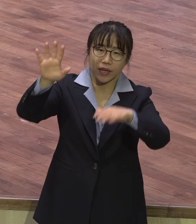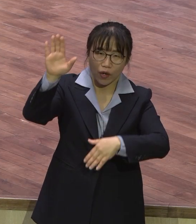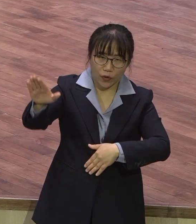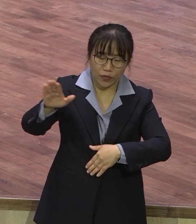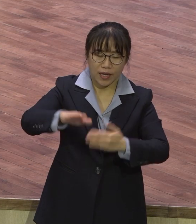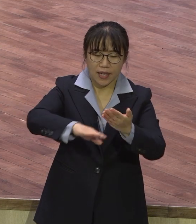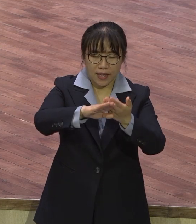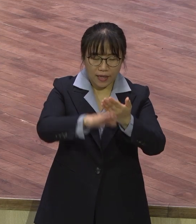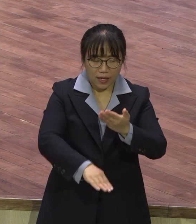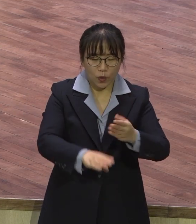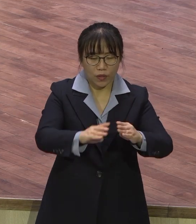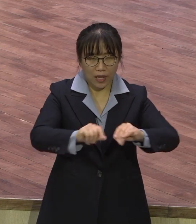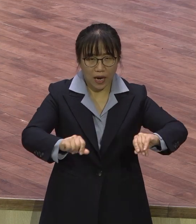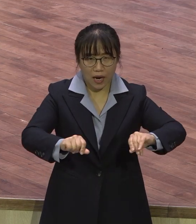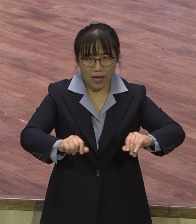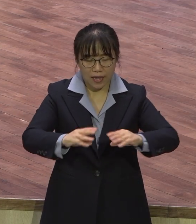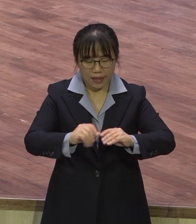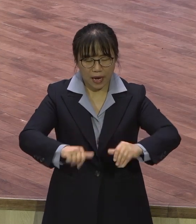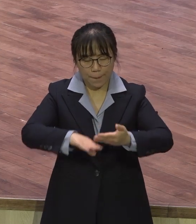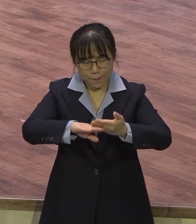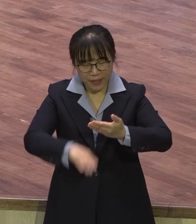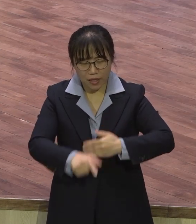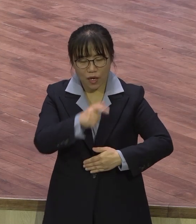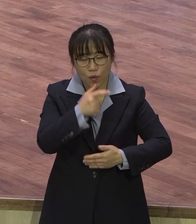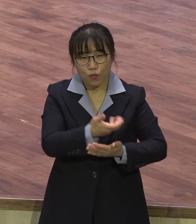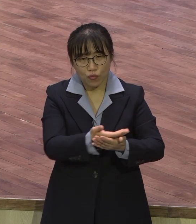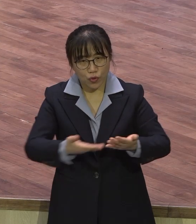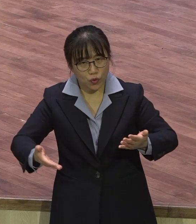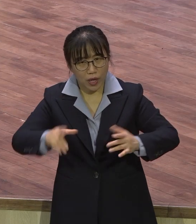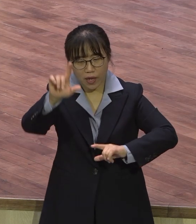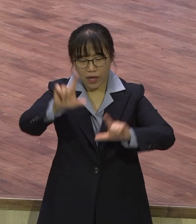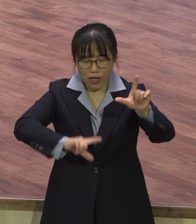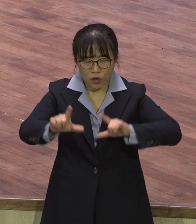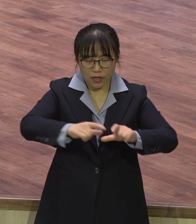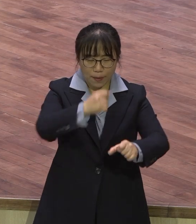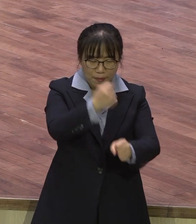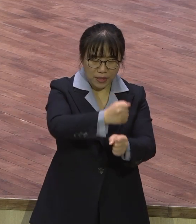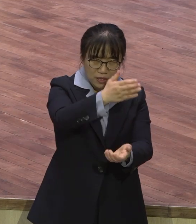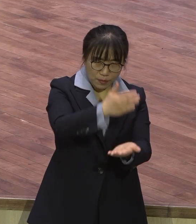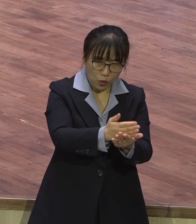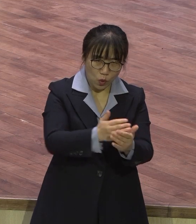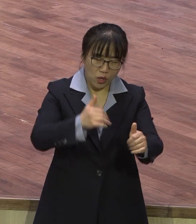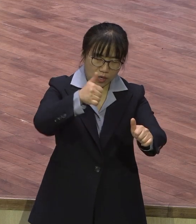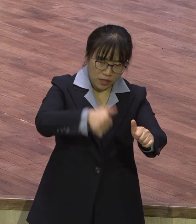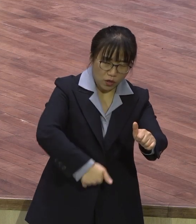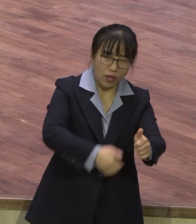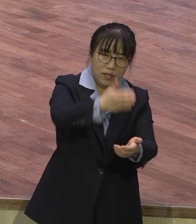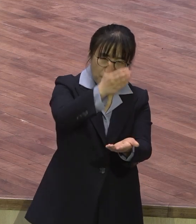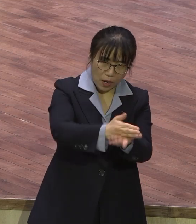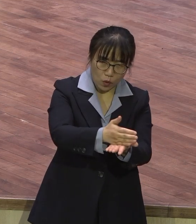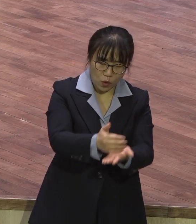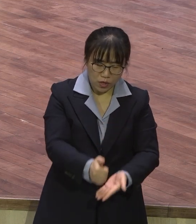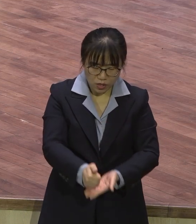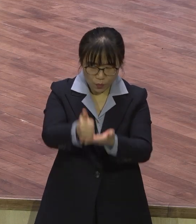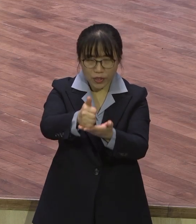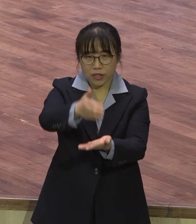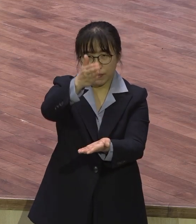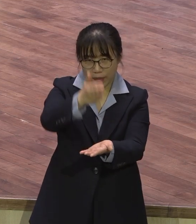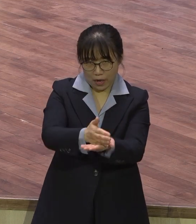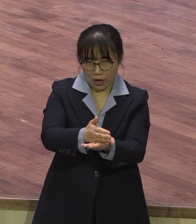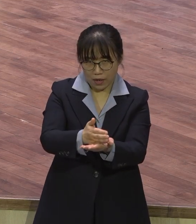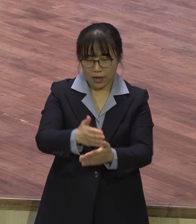물속에 있는 것들에 어떤 형상도 만들지 말며 그것들에게 절하지 말며 그것들을 숨기지 말라 나 나 너